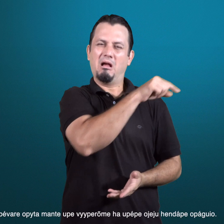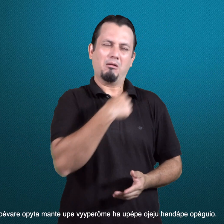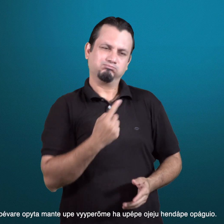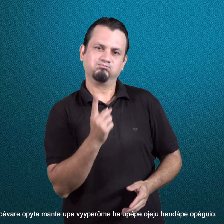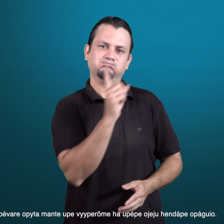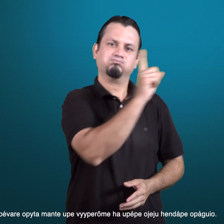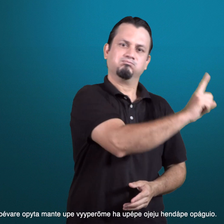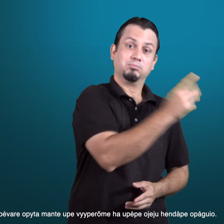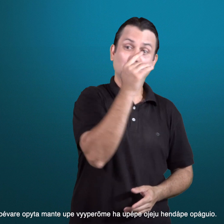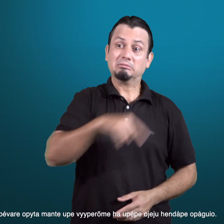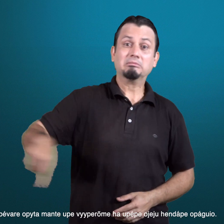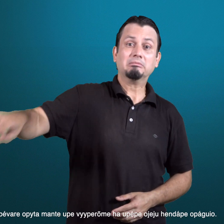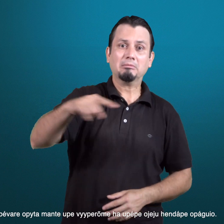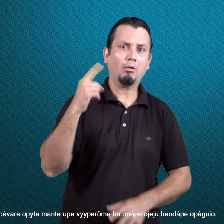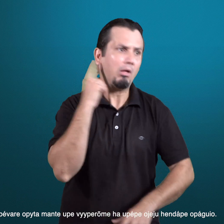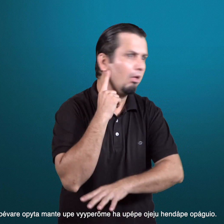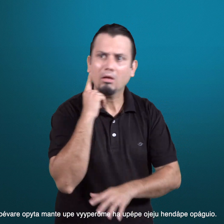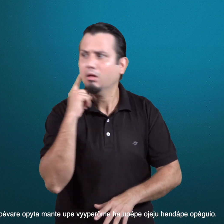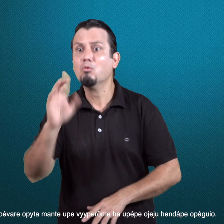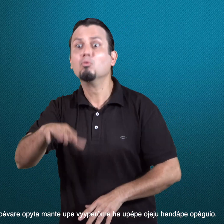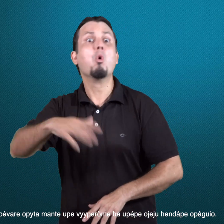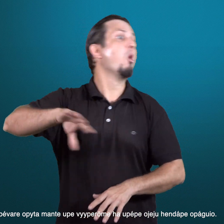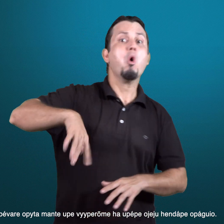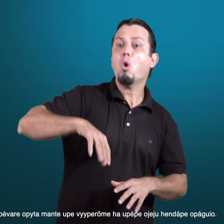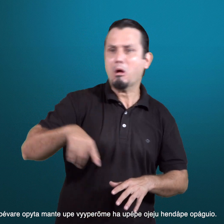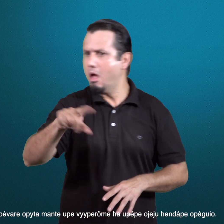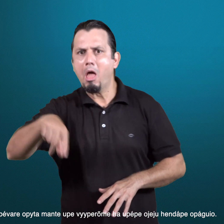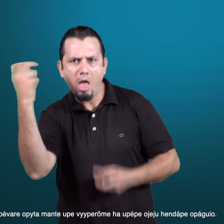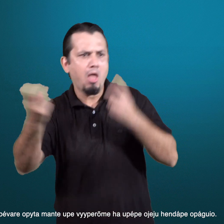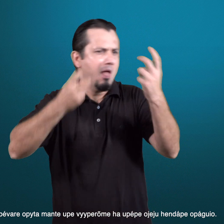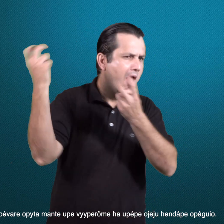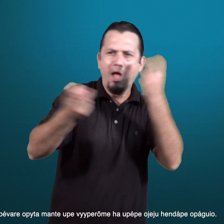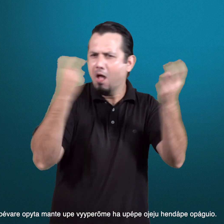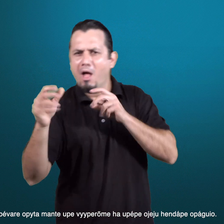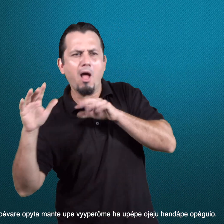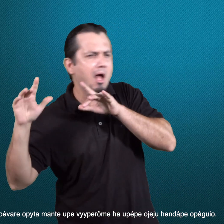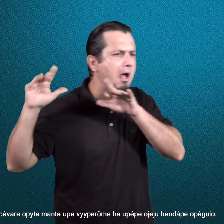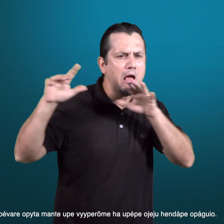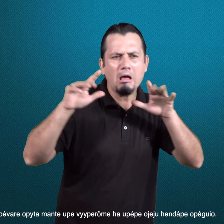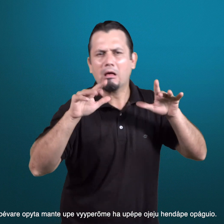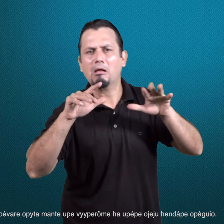upévare opytámante upe yvyperóme ha upépe ojeju hendápe opáguio.